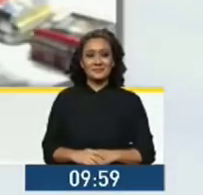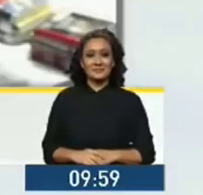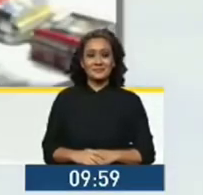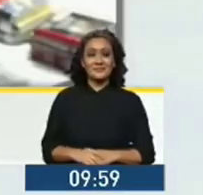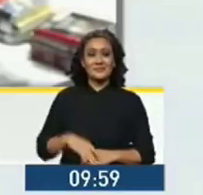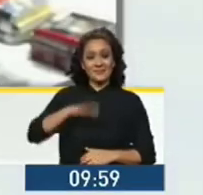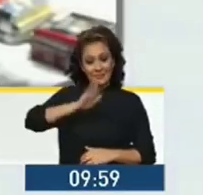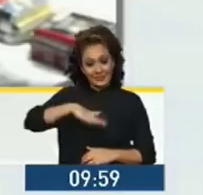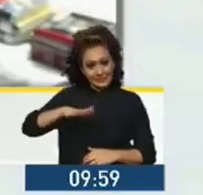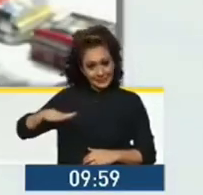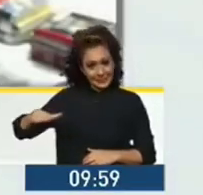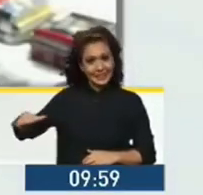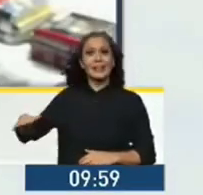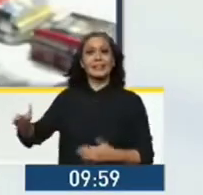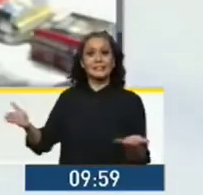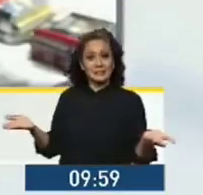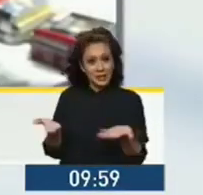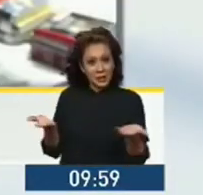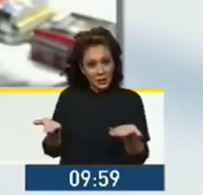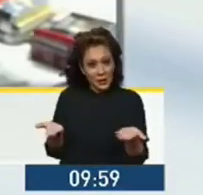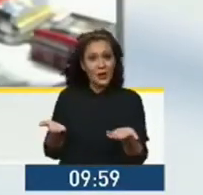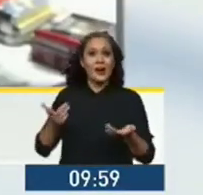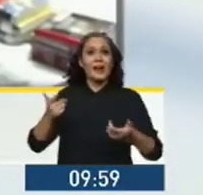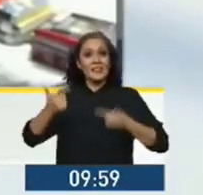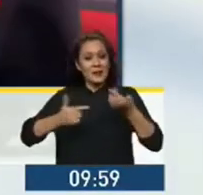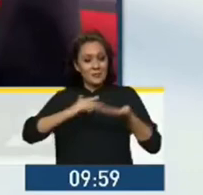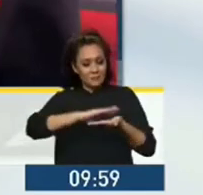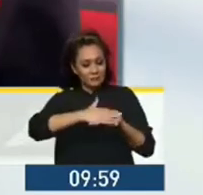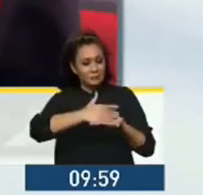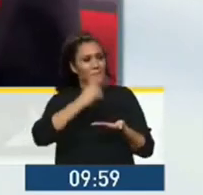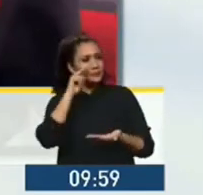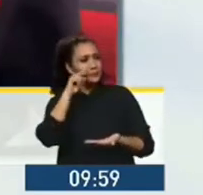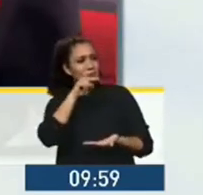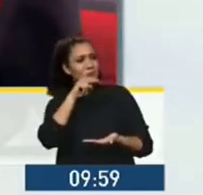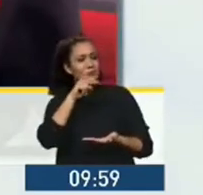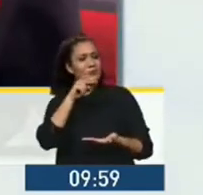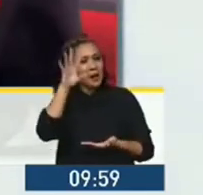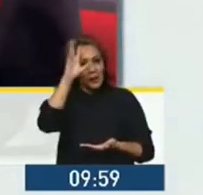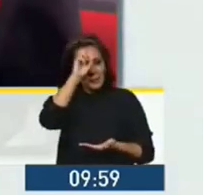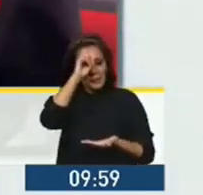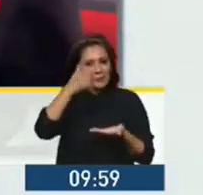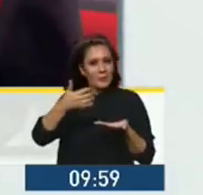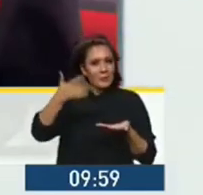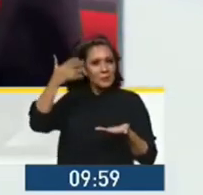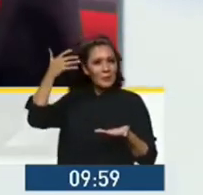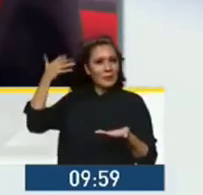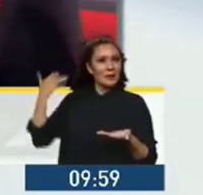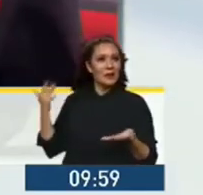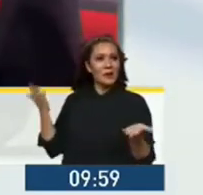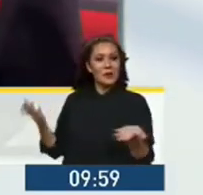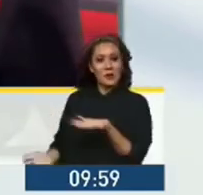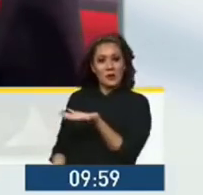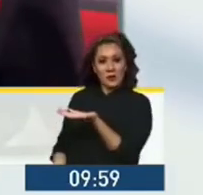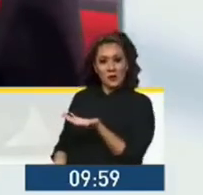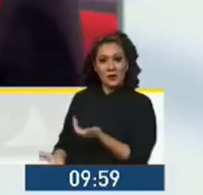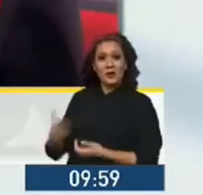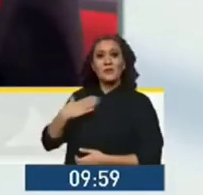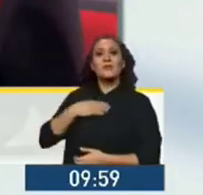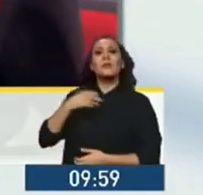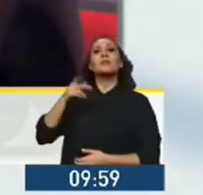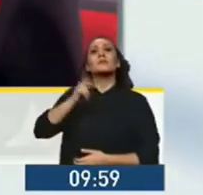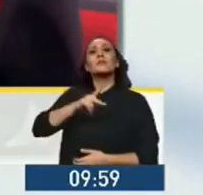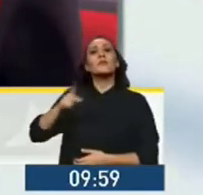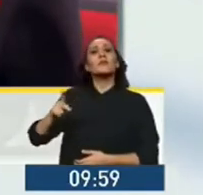As crianças da geração home office se espelham nos pioneiros. Os filhos do professor de ciências